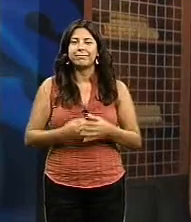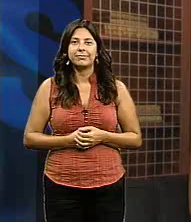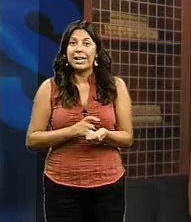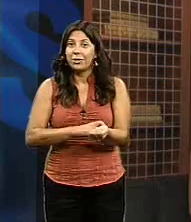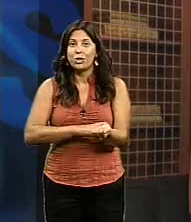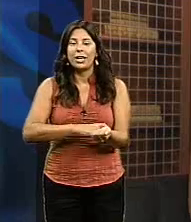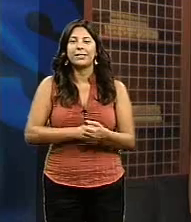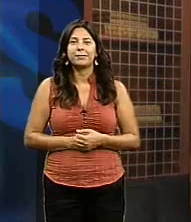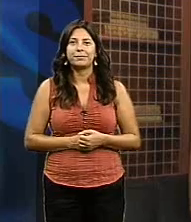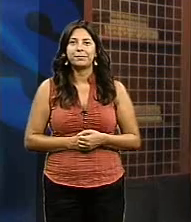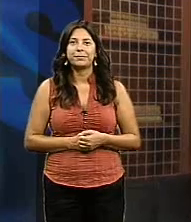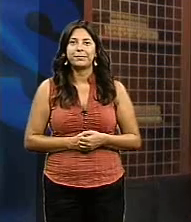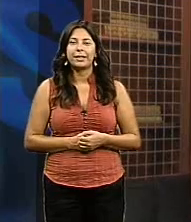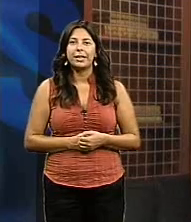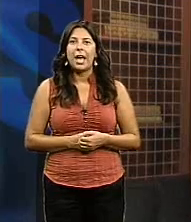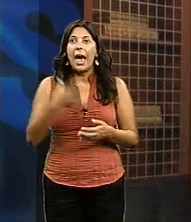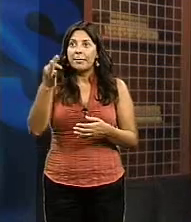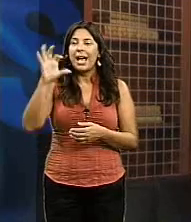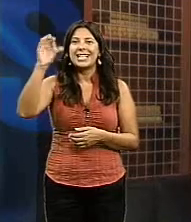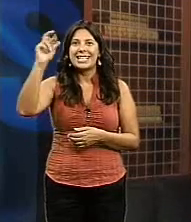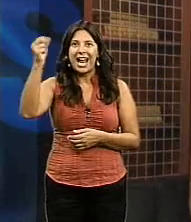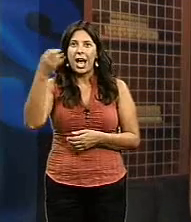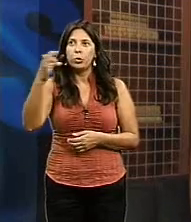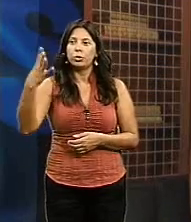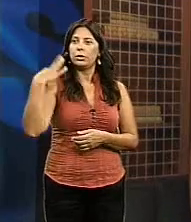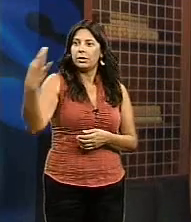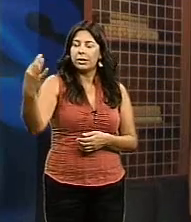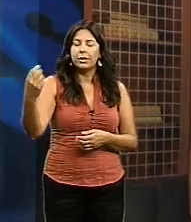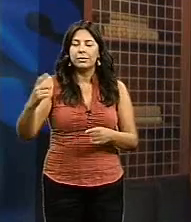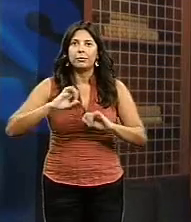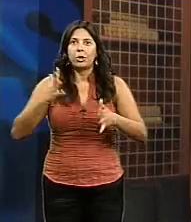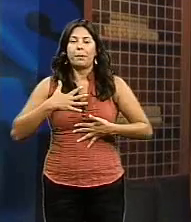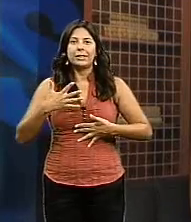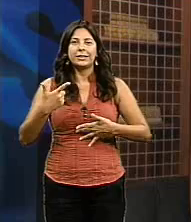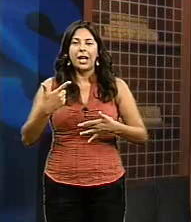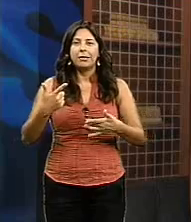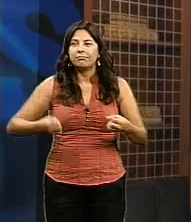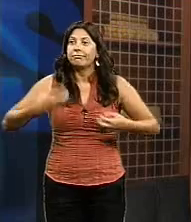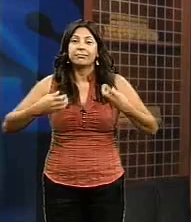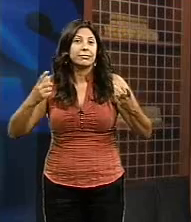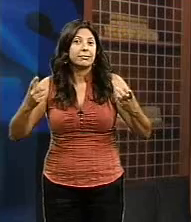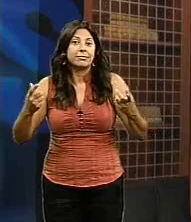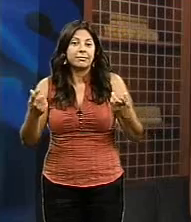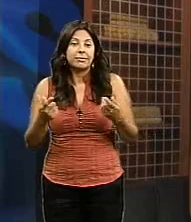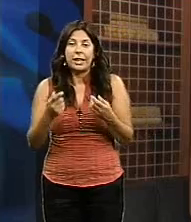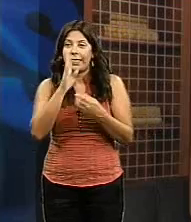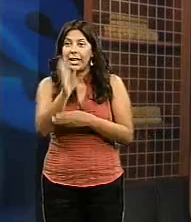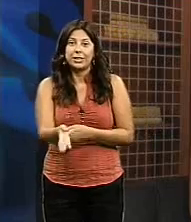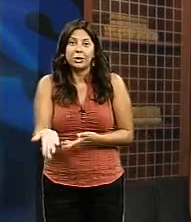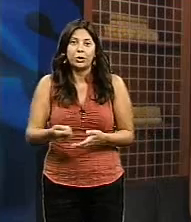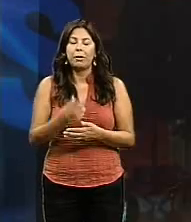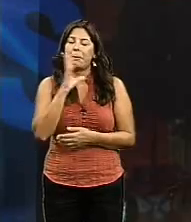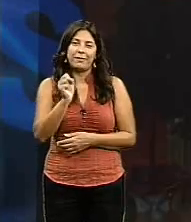verdad. Y no esperaba que Sara me sacara en ese momento. Fue todo muy improvisado y la verdad que fue